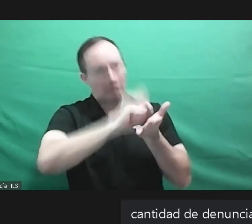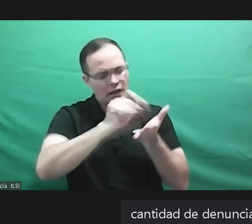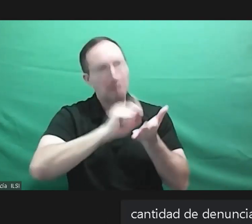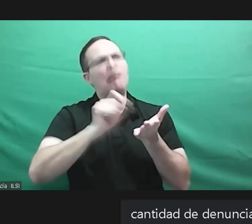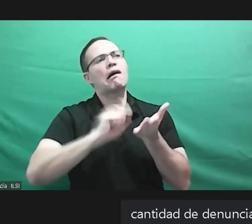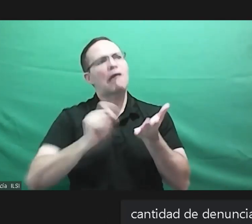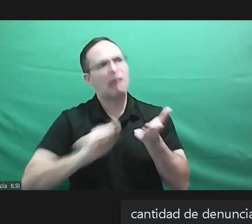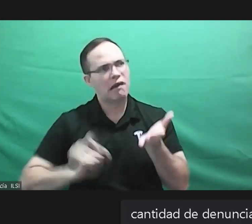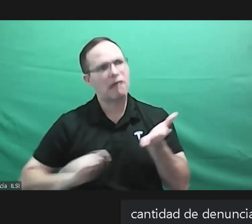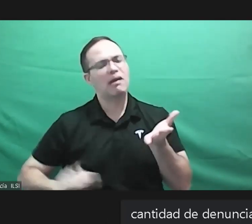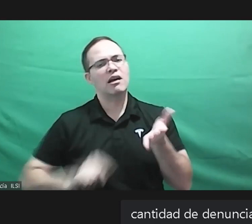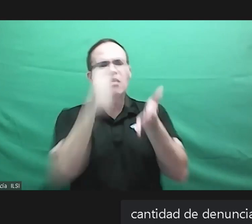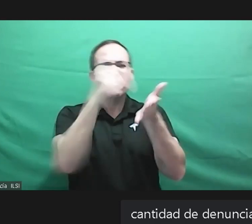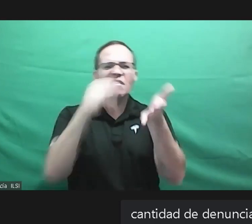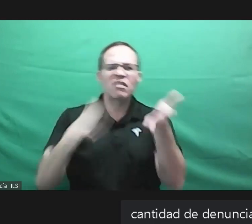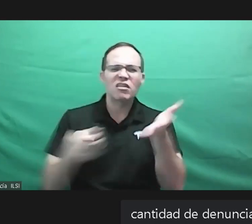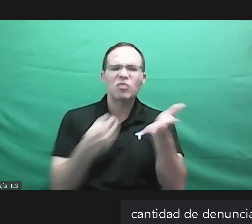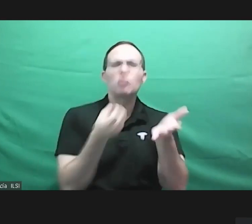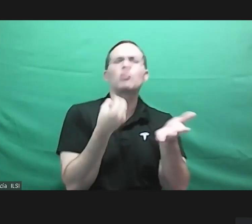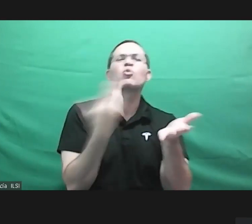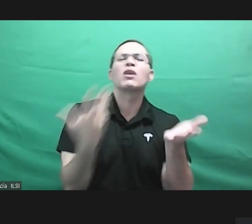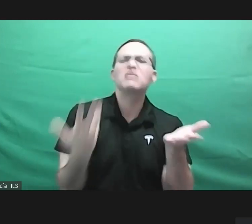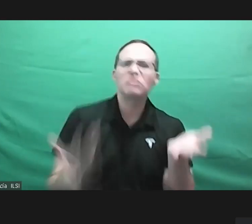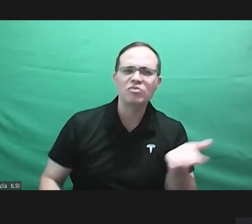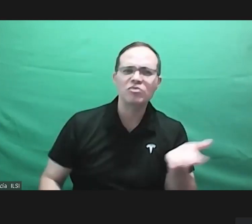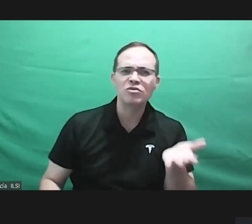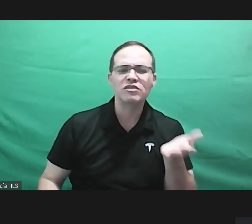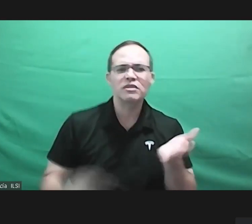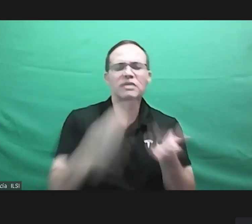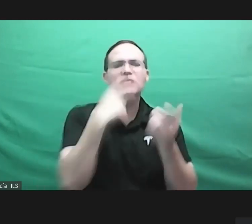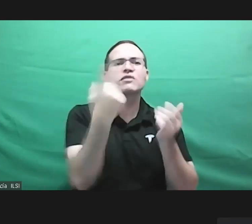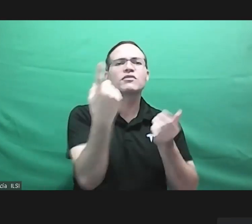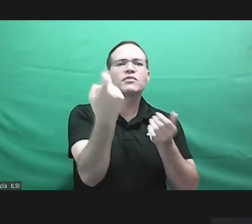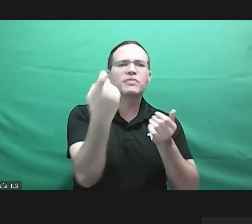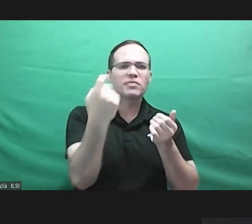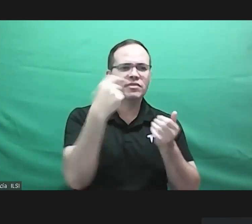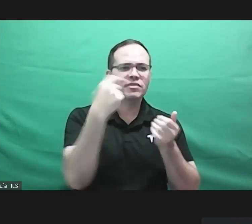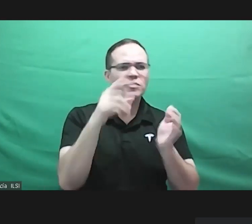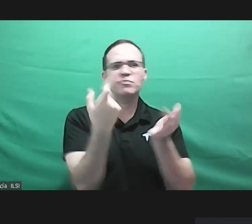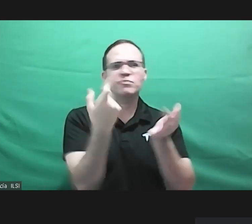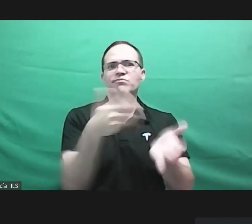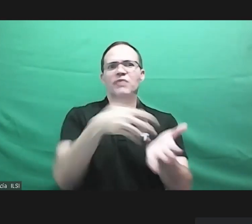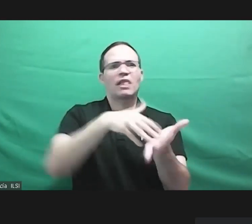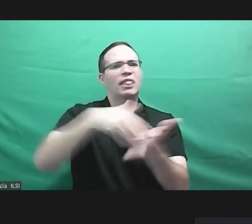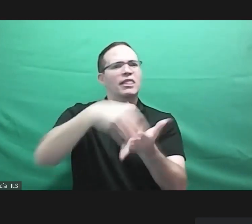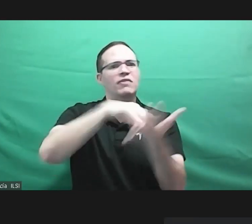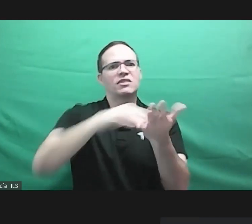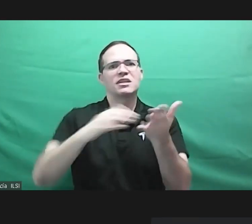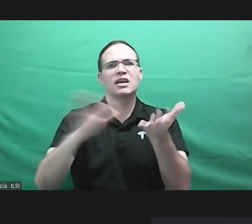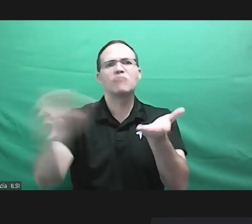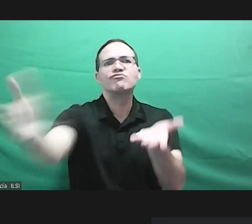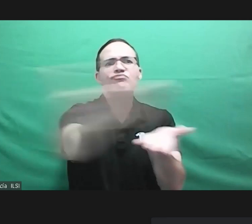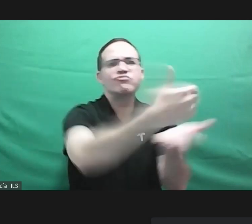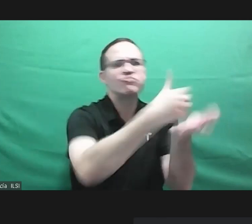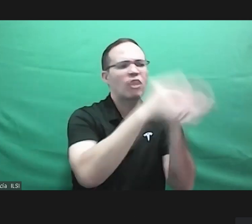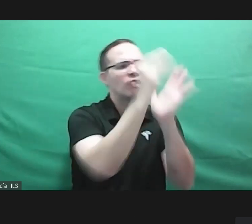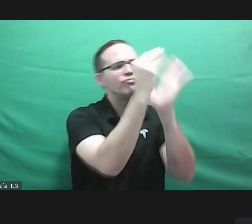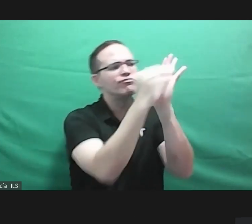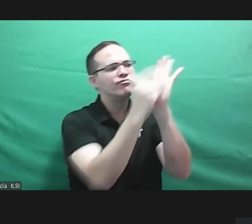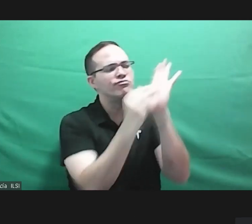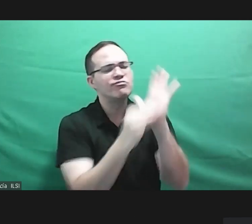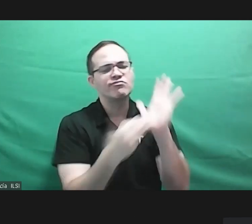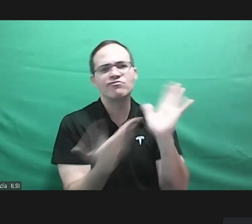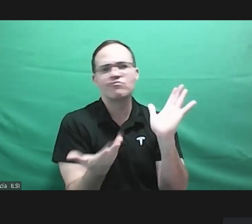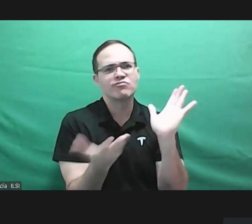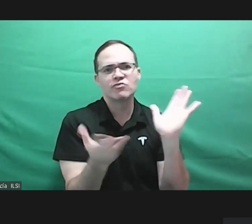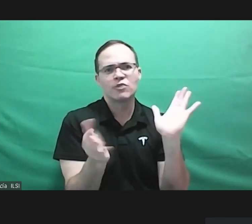Y básicamente todas estas falencias en la producción de datos, tampoco tenemos datos, por ejemplo, sobre el tipo de barreras que enfrentan.